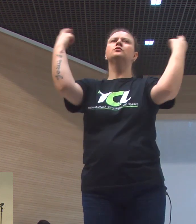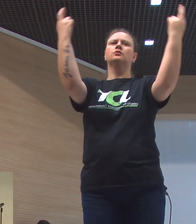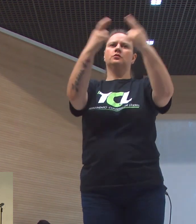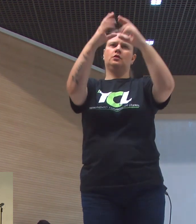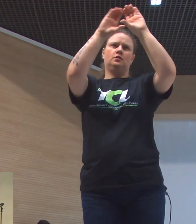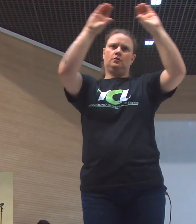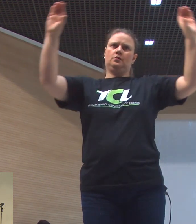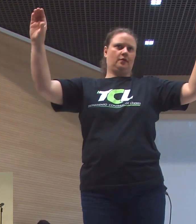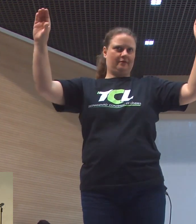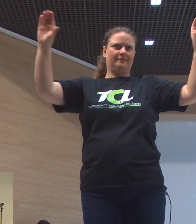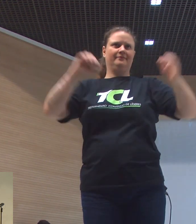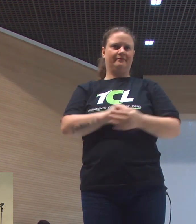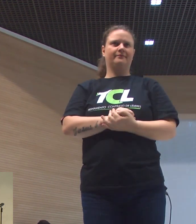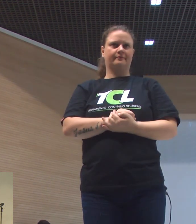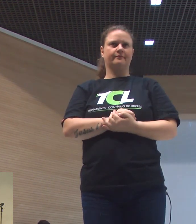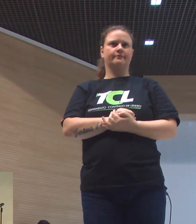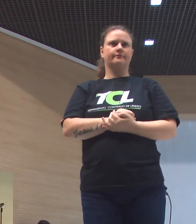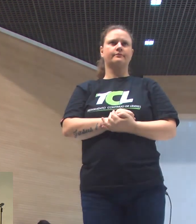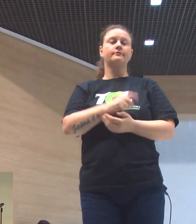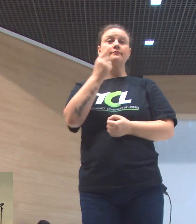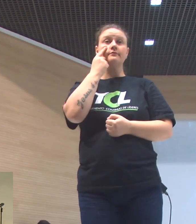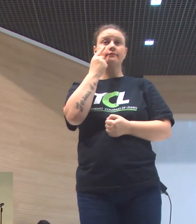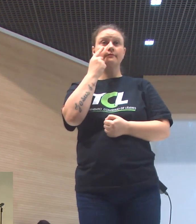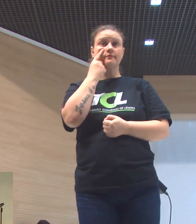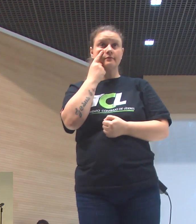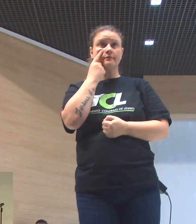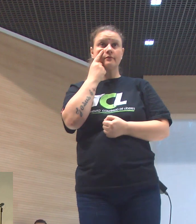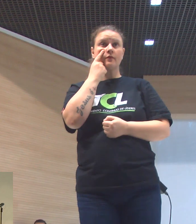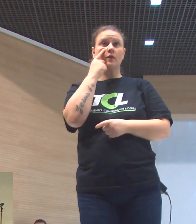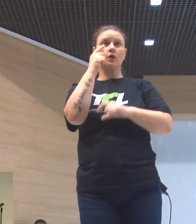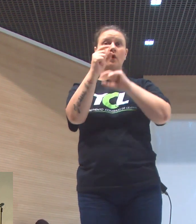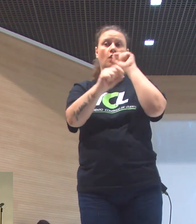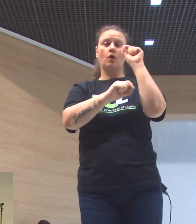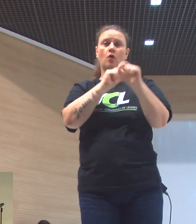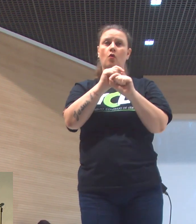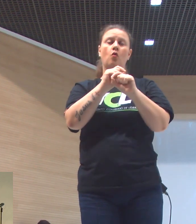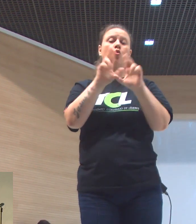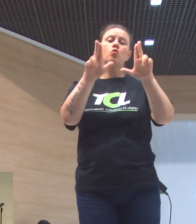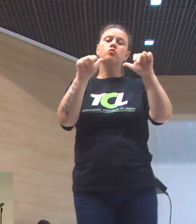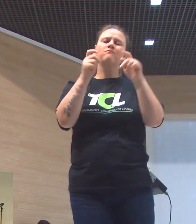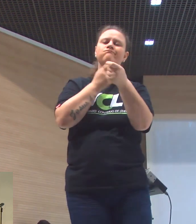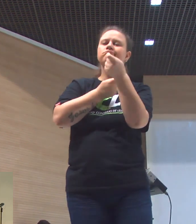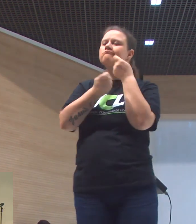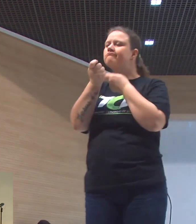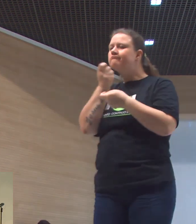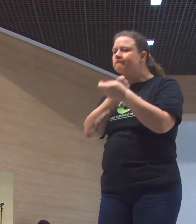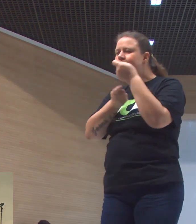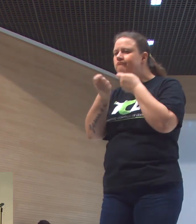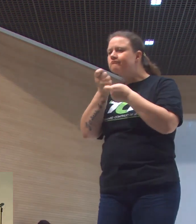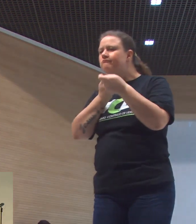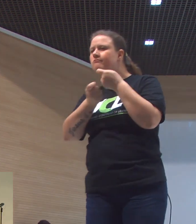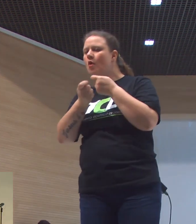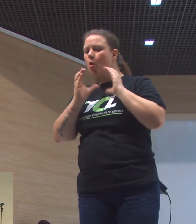O nosso olhar precisa estar nos céus. Gente, diante dessas verdades, nunca negociemos as condutas justas